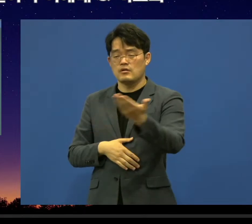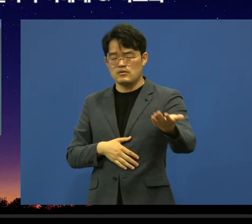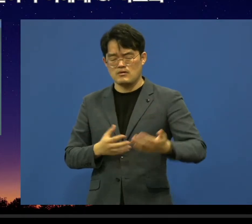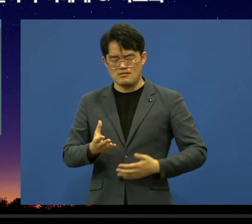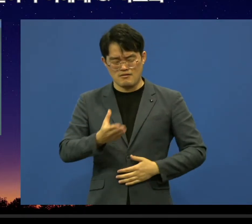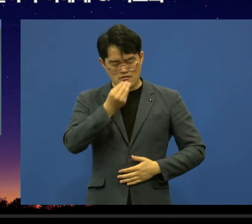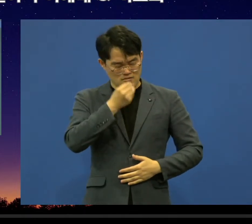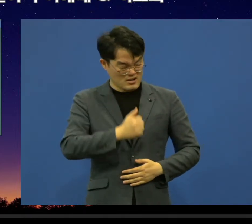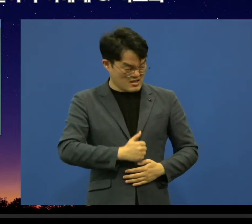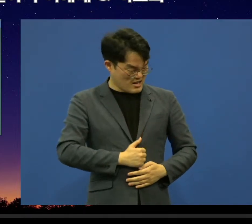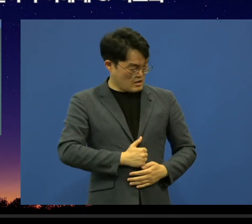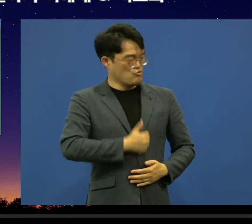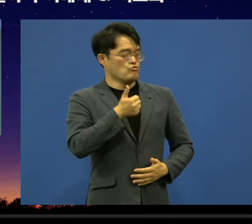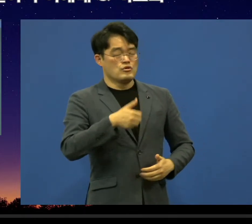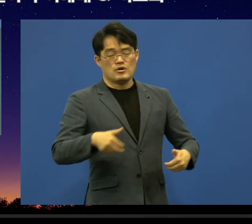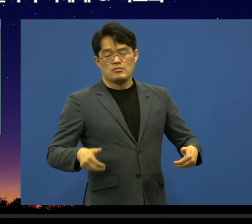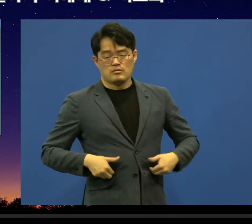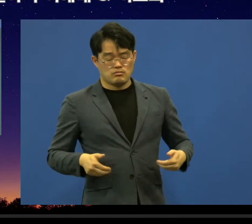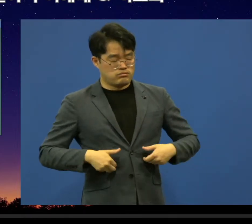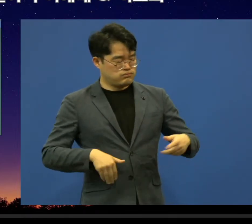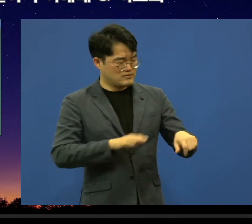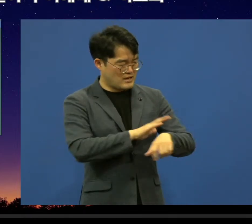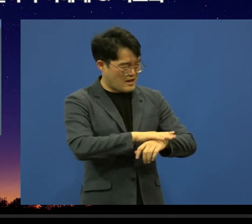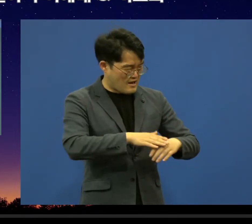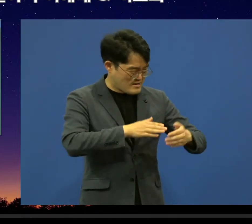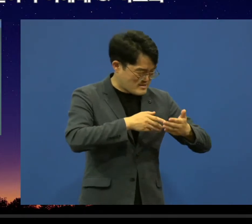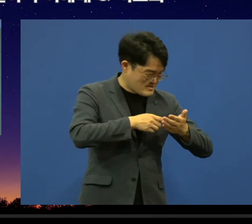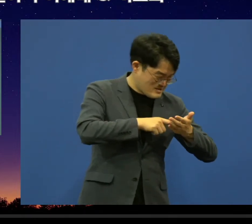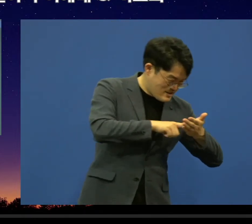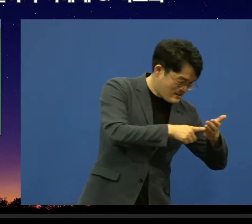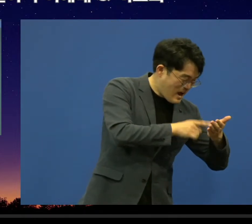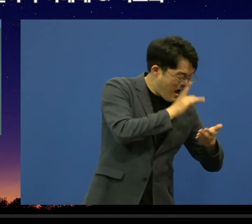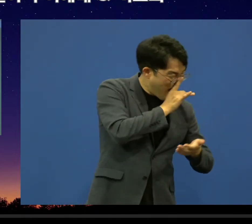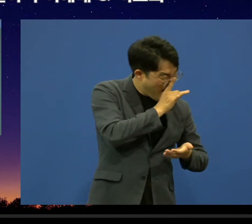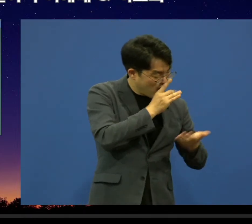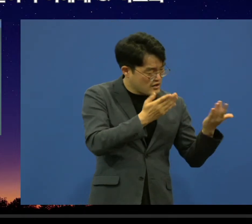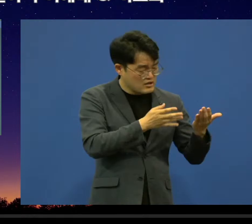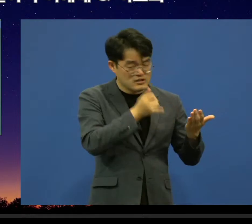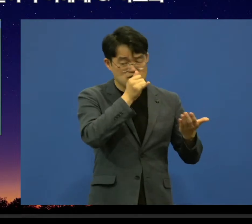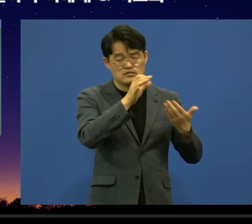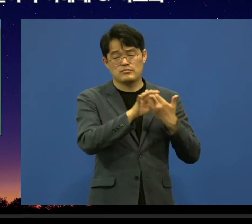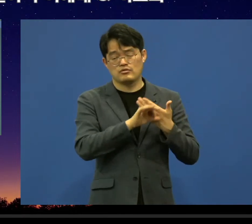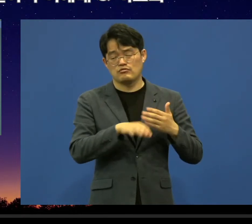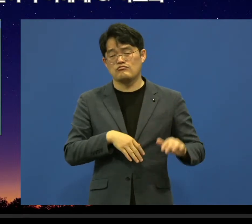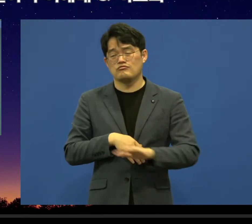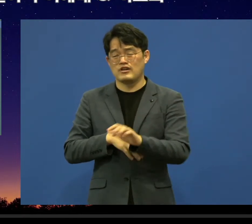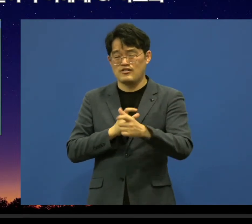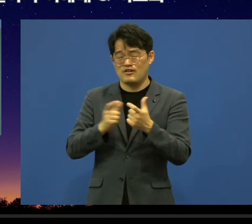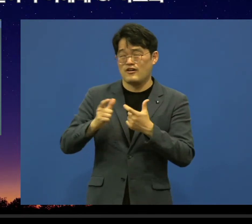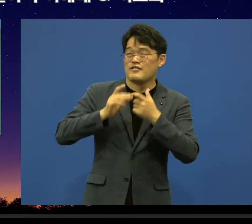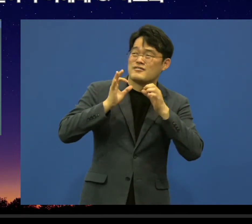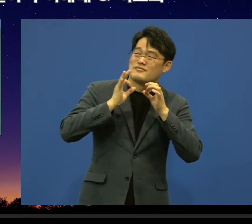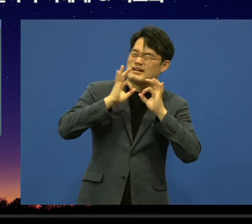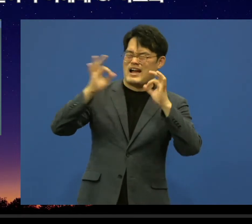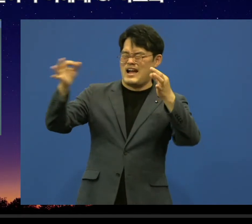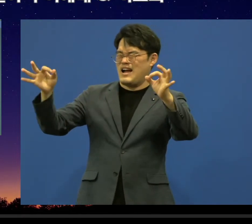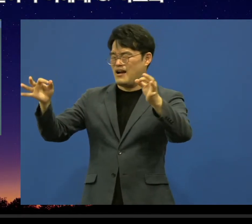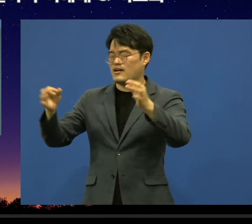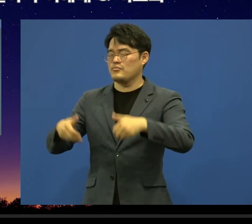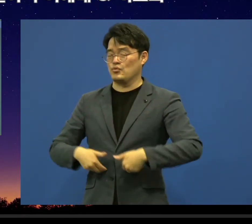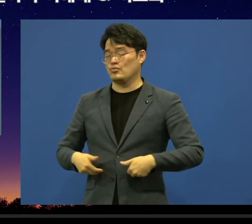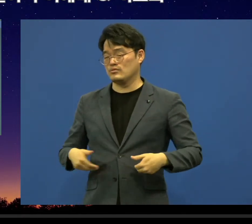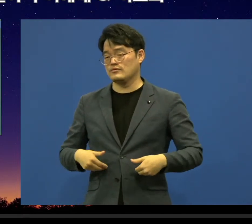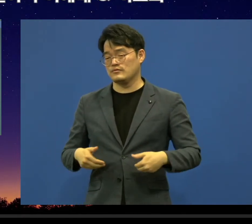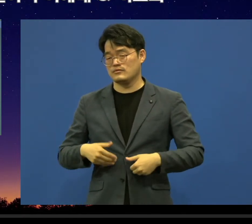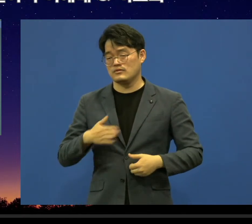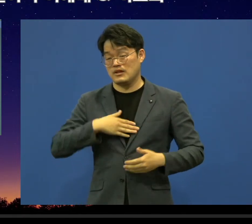돼요. 여러분 안 되는 일이 있으면 기도하다가 안 되는 일이 있으면 분노해야 되지 않습니까? 여러분 내 인생을